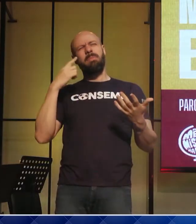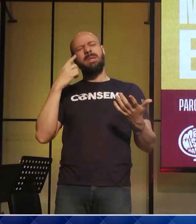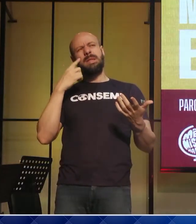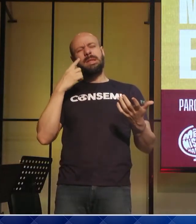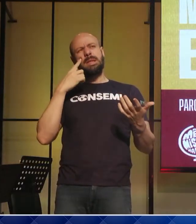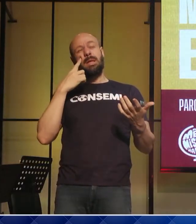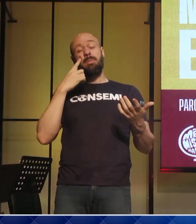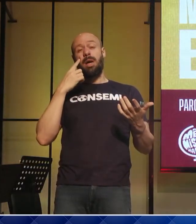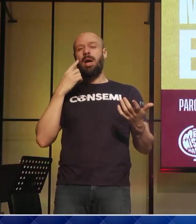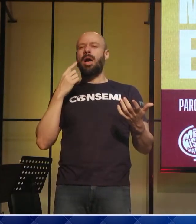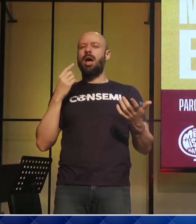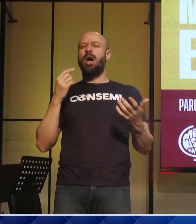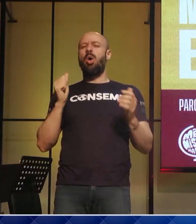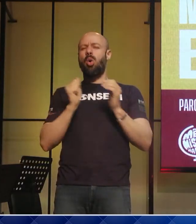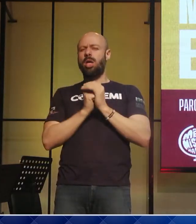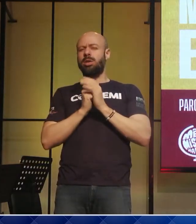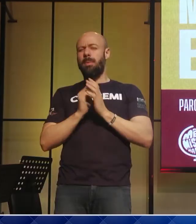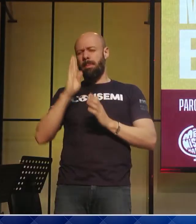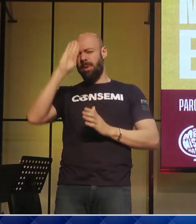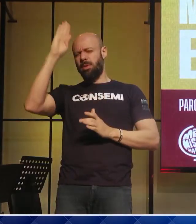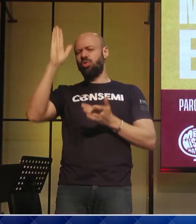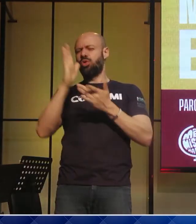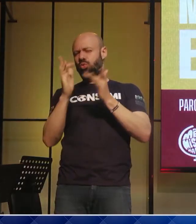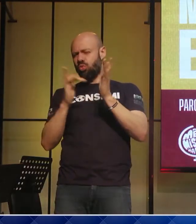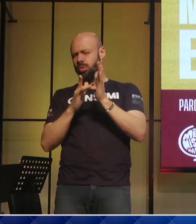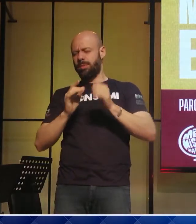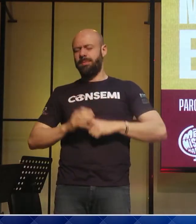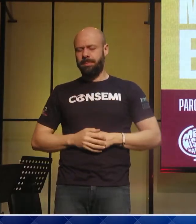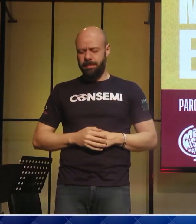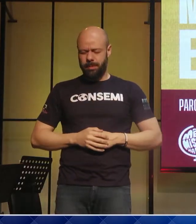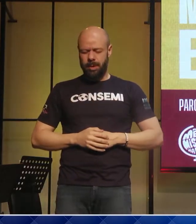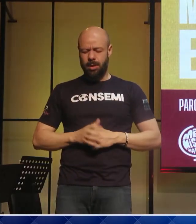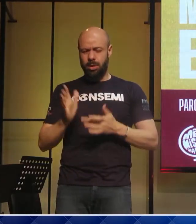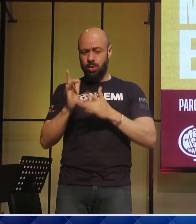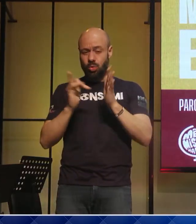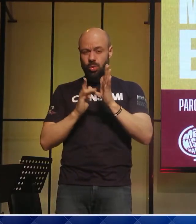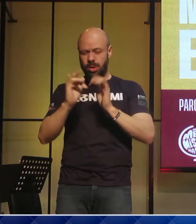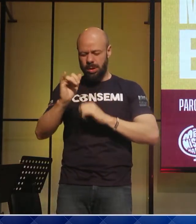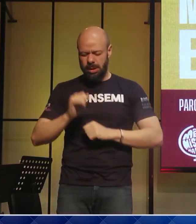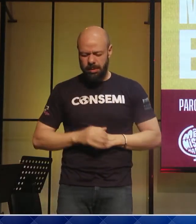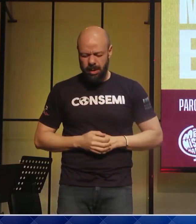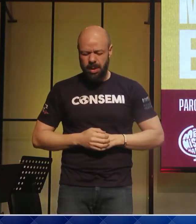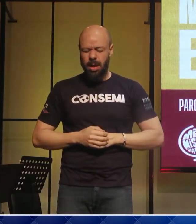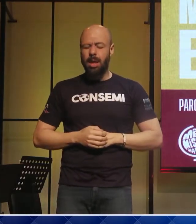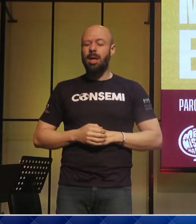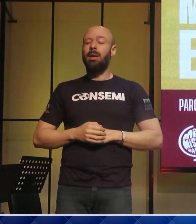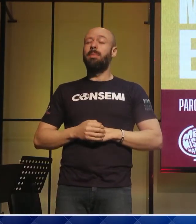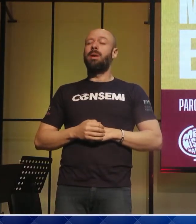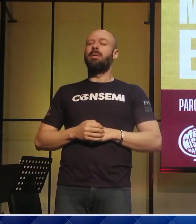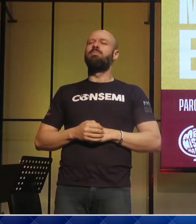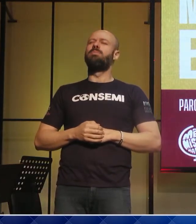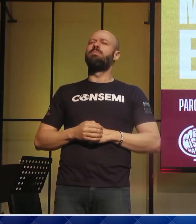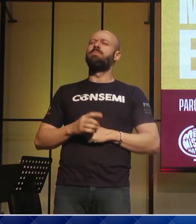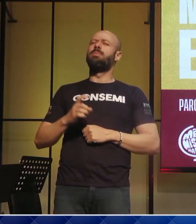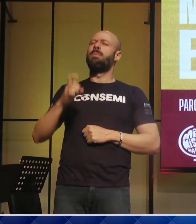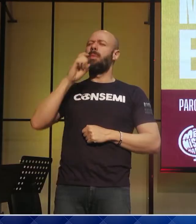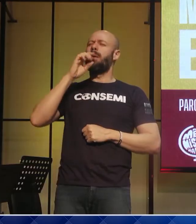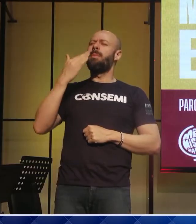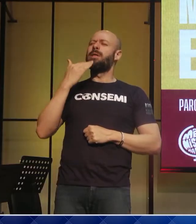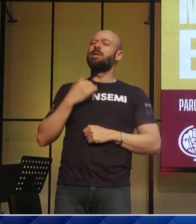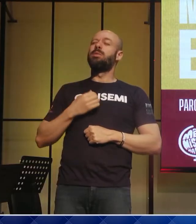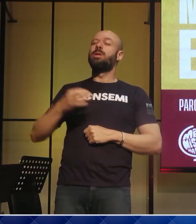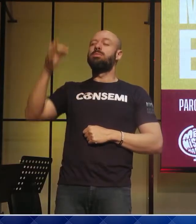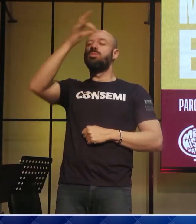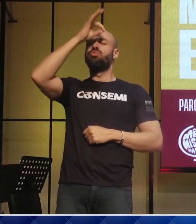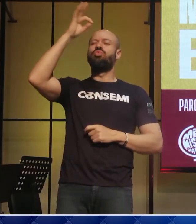mais importante. Pai, eu te peço que o Teu Espírito Santo se mova apenas para glorificar